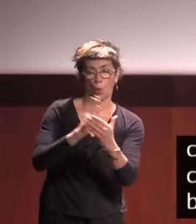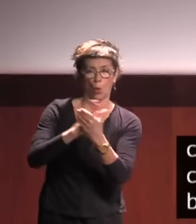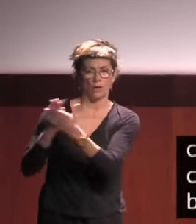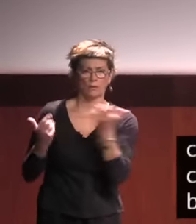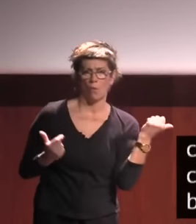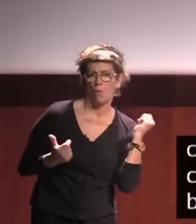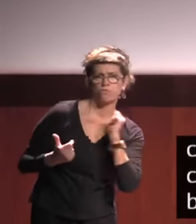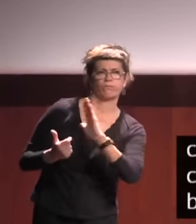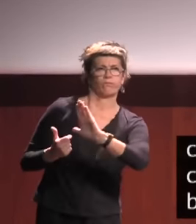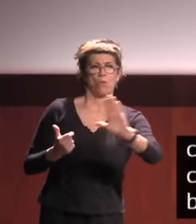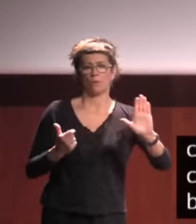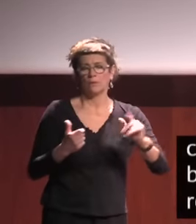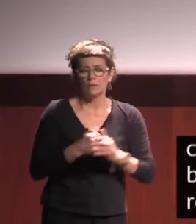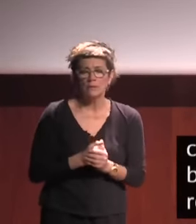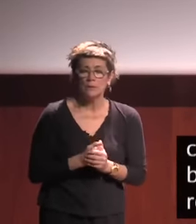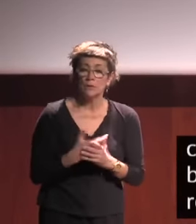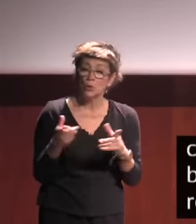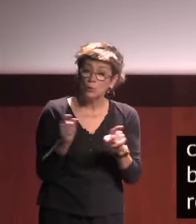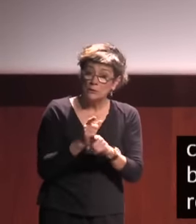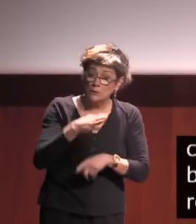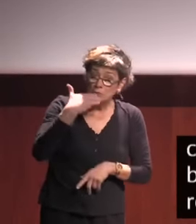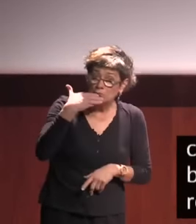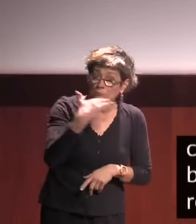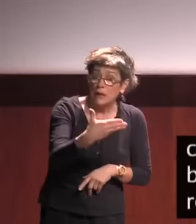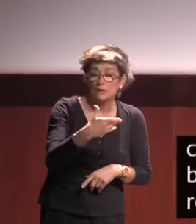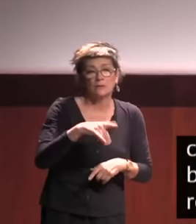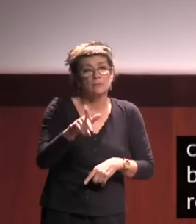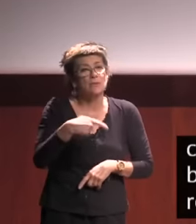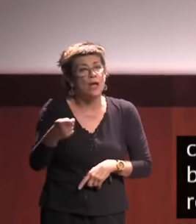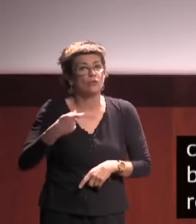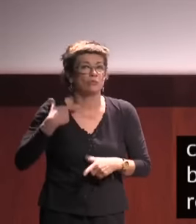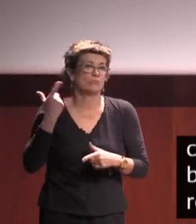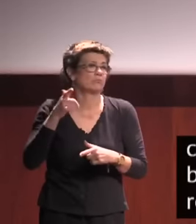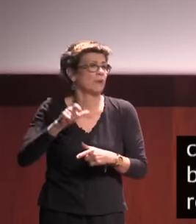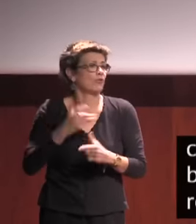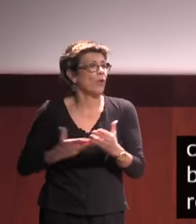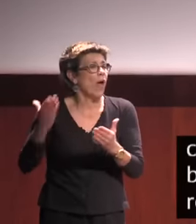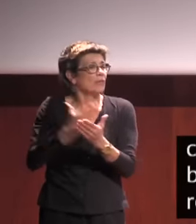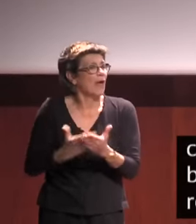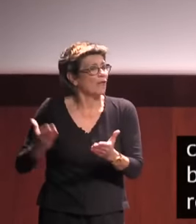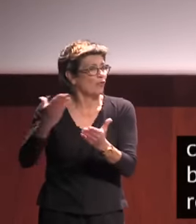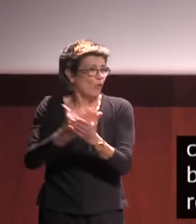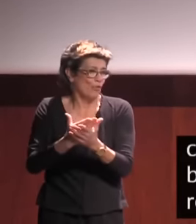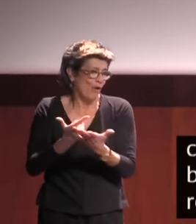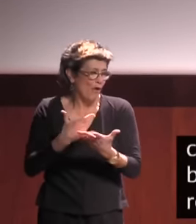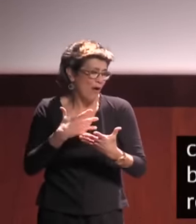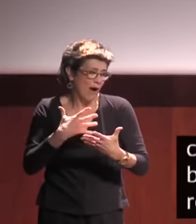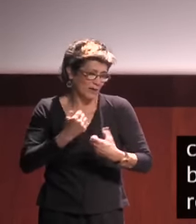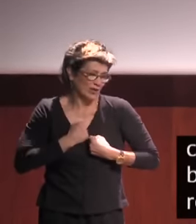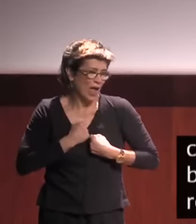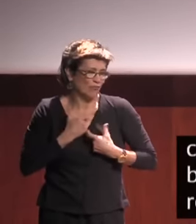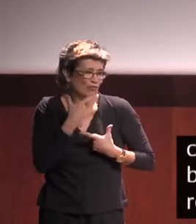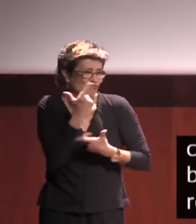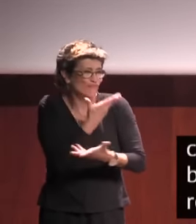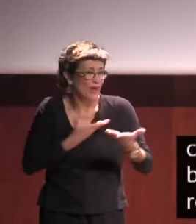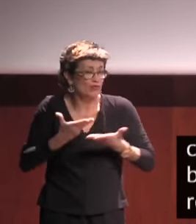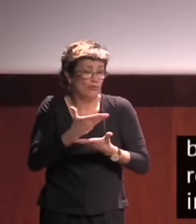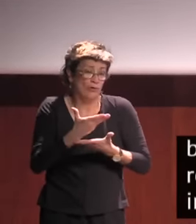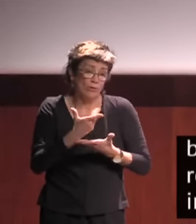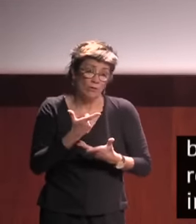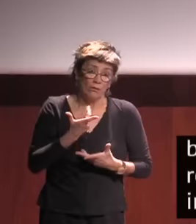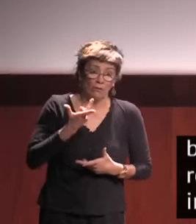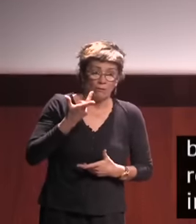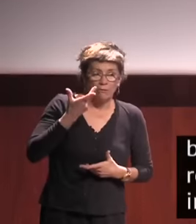éclairé. Je remercie très chaleureusement, bien sûr, nos intervenants de se prêter à cet échange. Il est peu orthodoxe